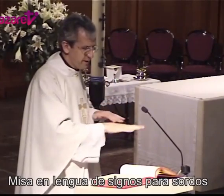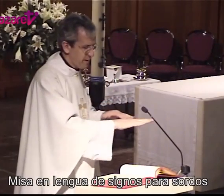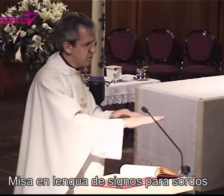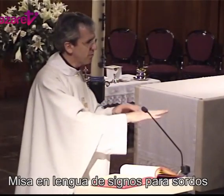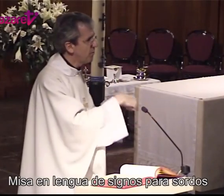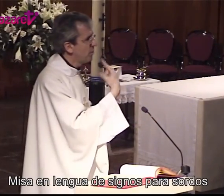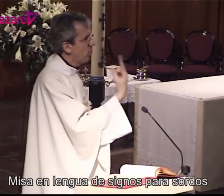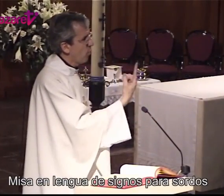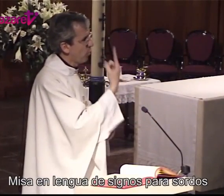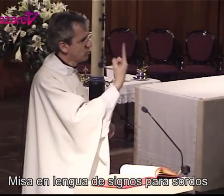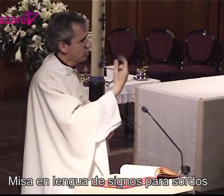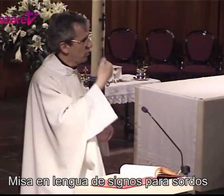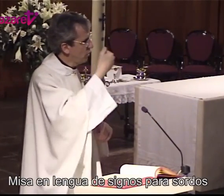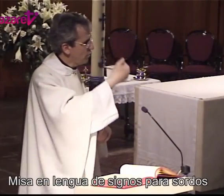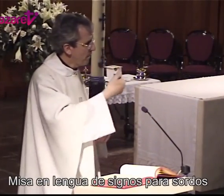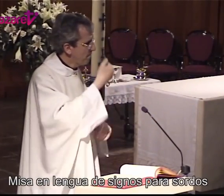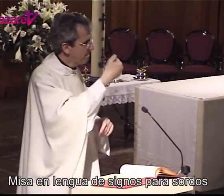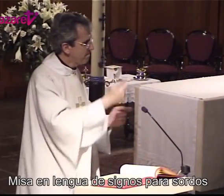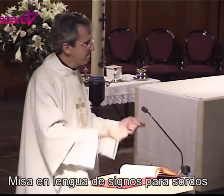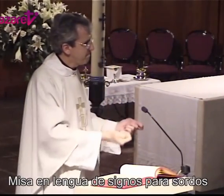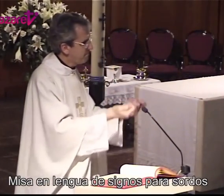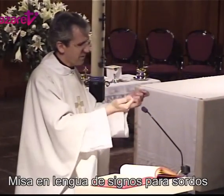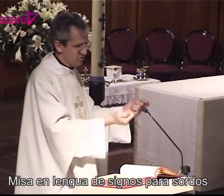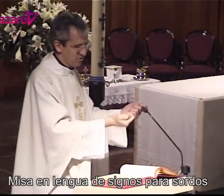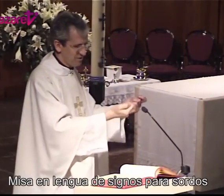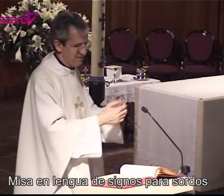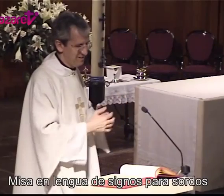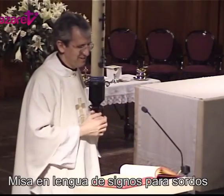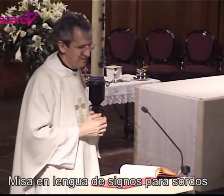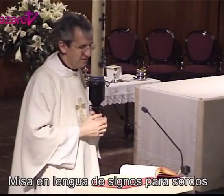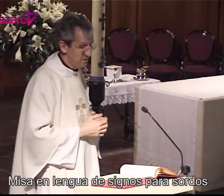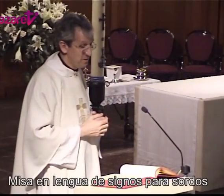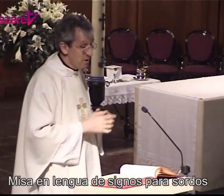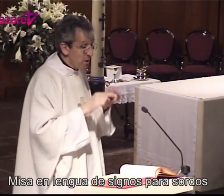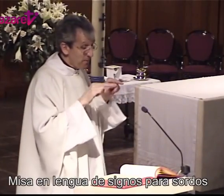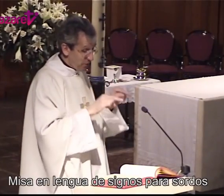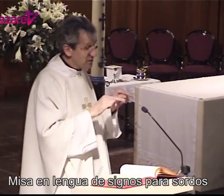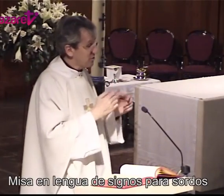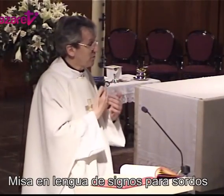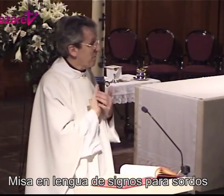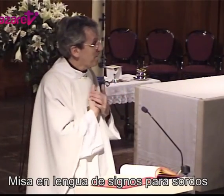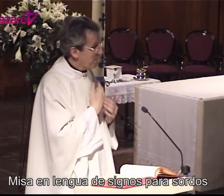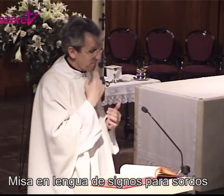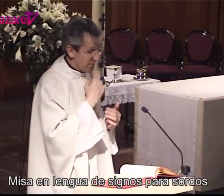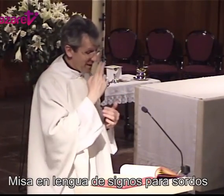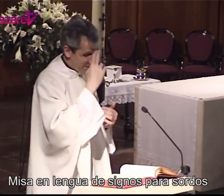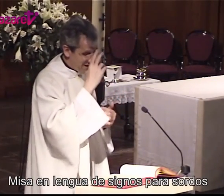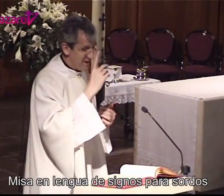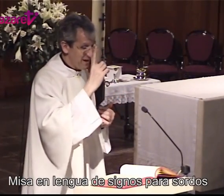rebaño, un solo pastor. Por eso me ama el